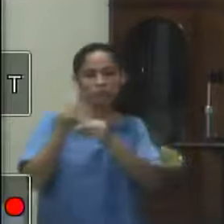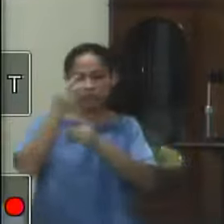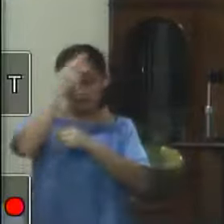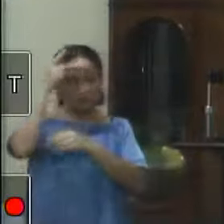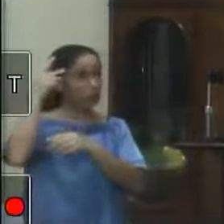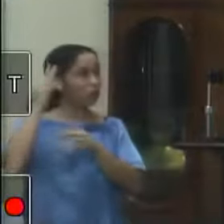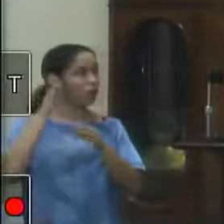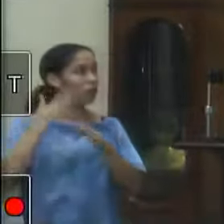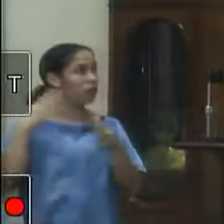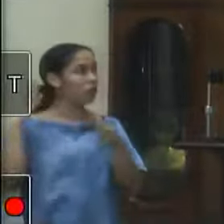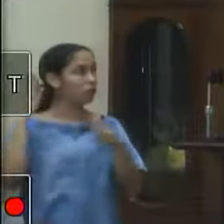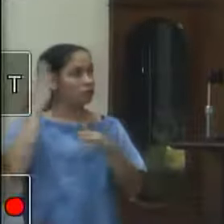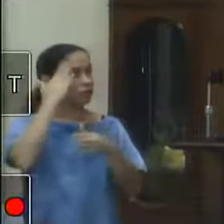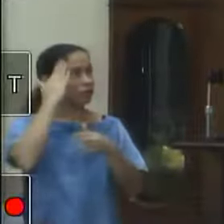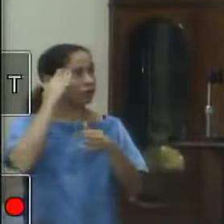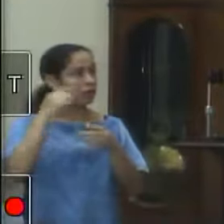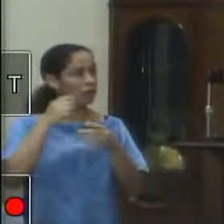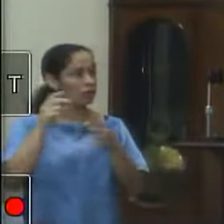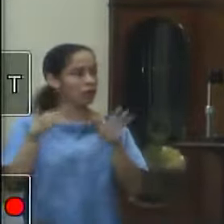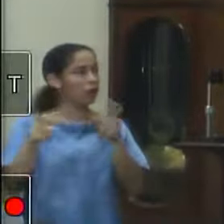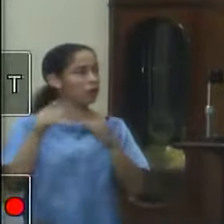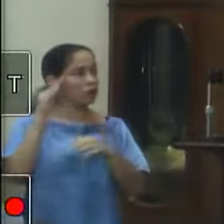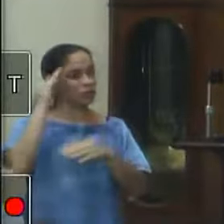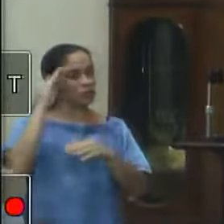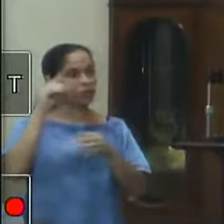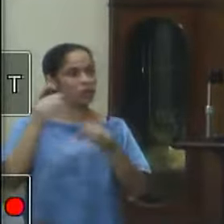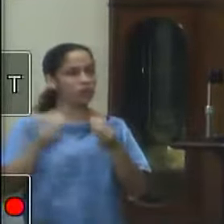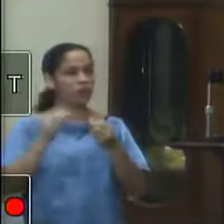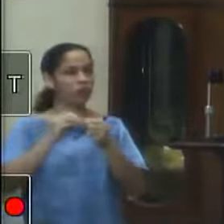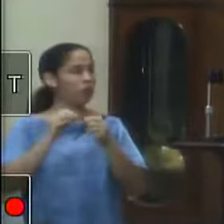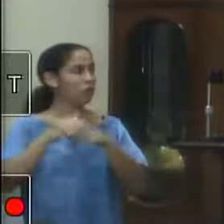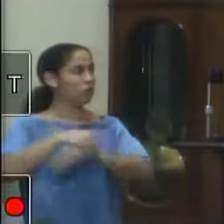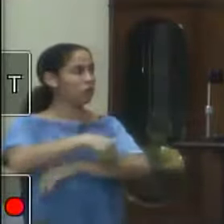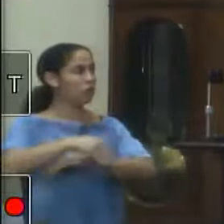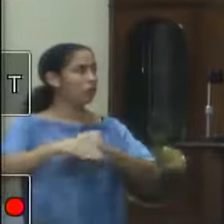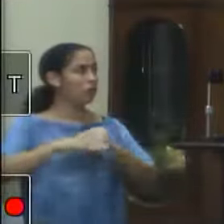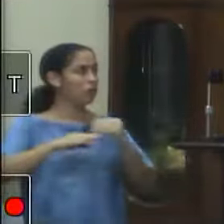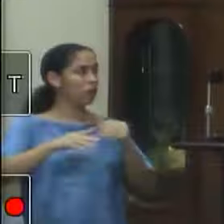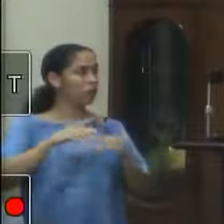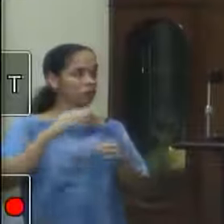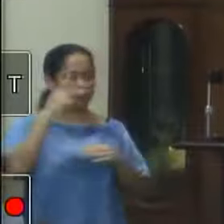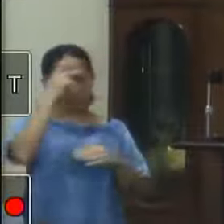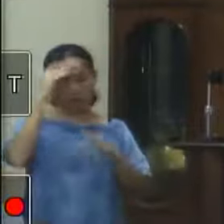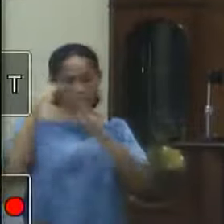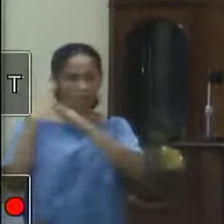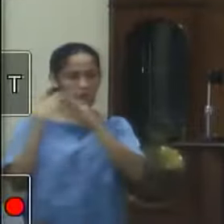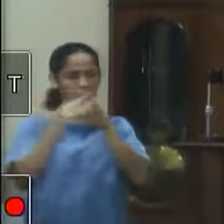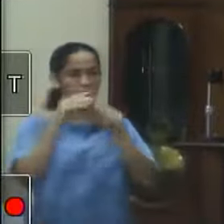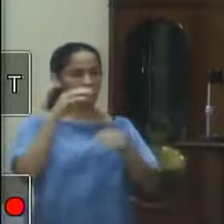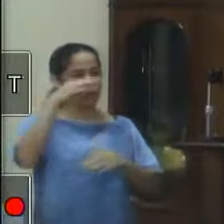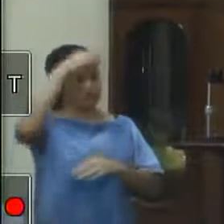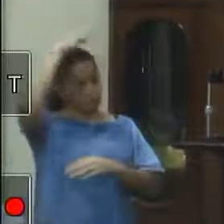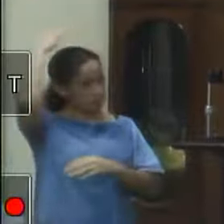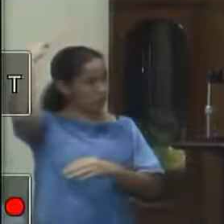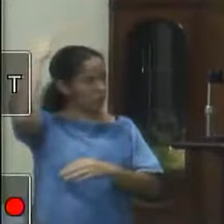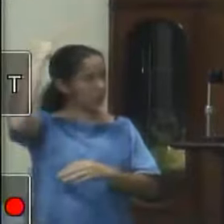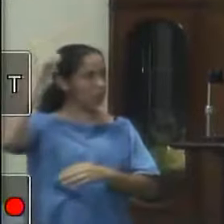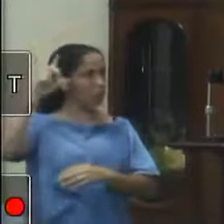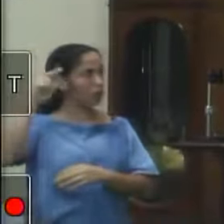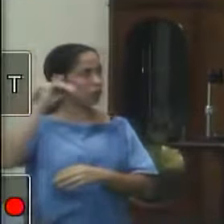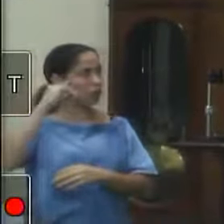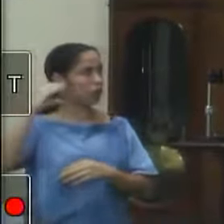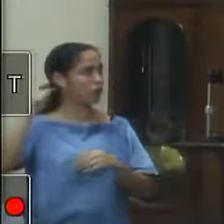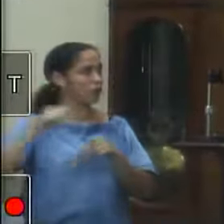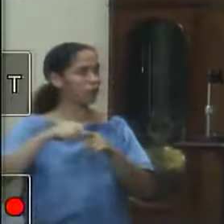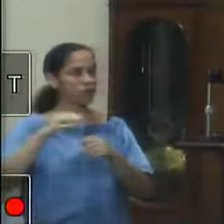eufórica, principalmente aqueles que estão no barro, igual o morador lá do Santa Lúcia. Não é verdade que o prefeito falou,